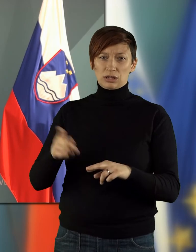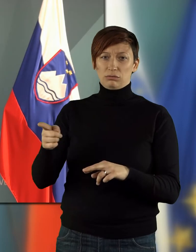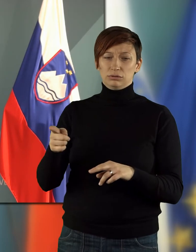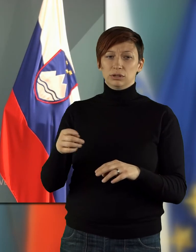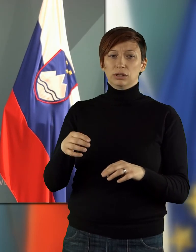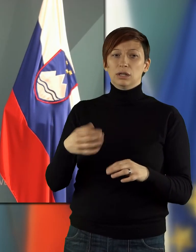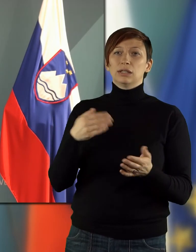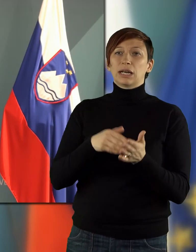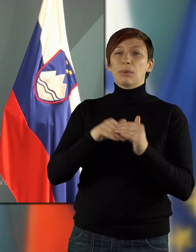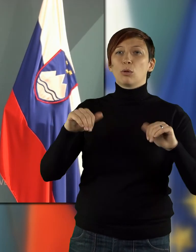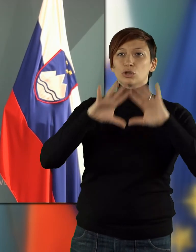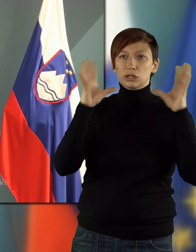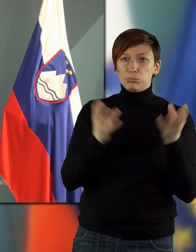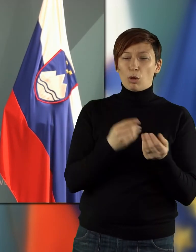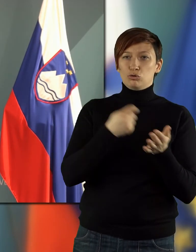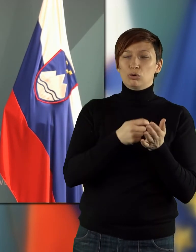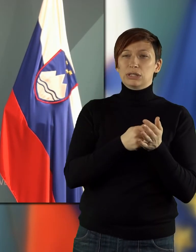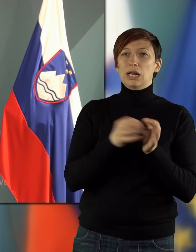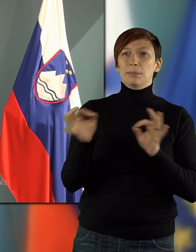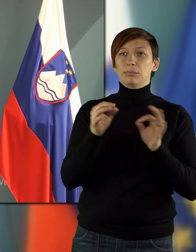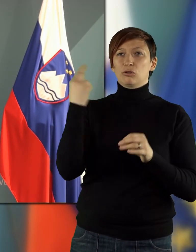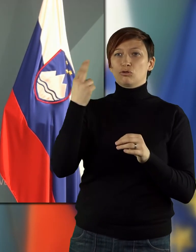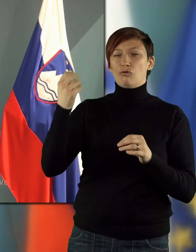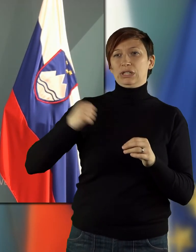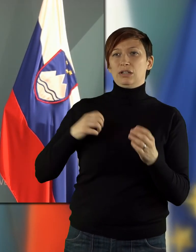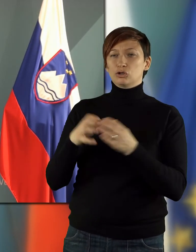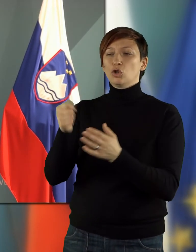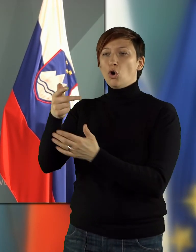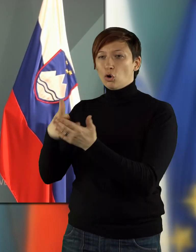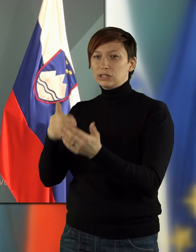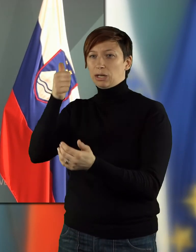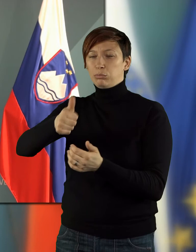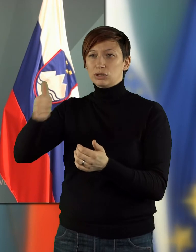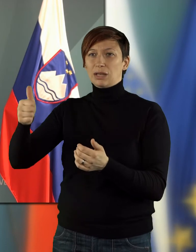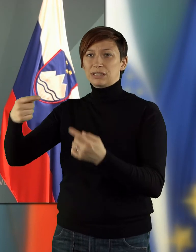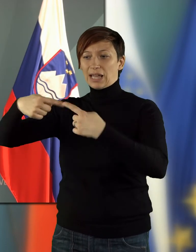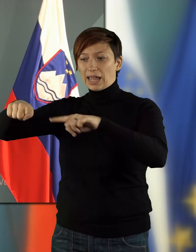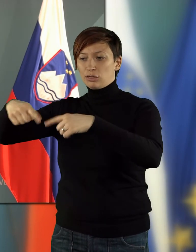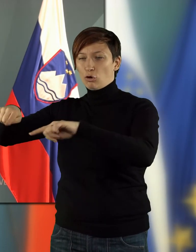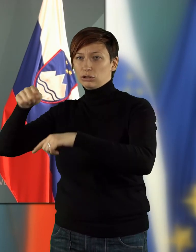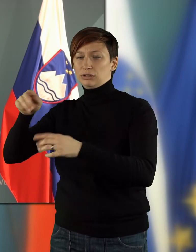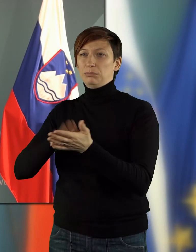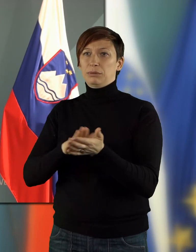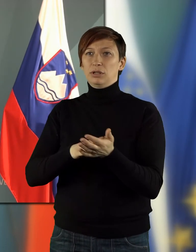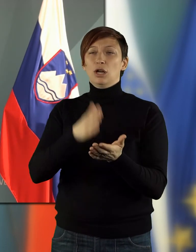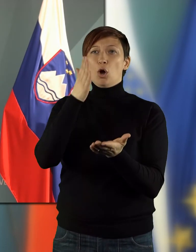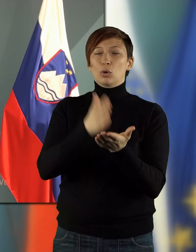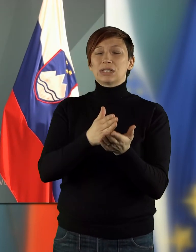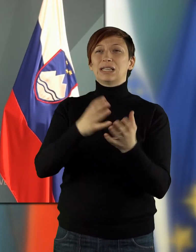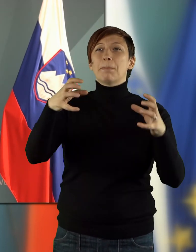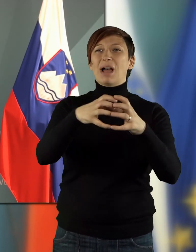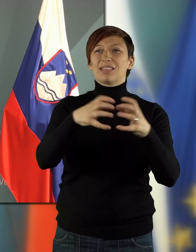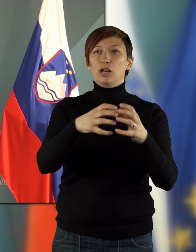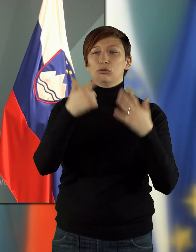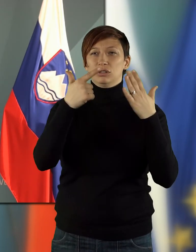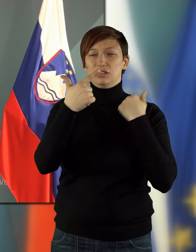Potrebno je ločiti splošno oceno pripravljenosti slovenske vojske od ocene posamezne enote, v tem primeru